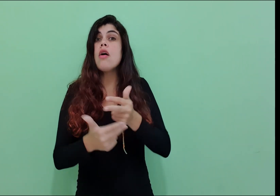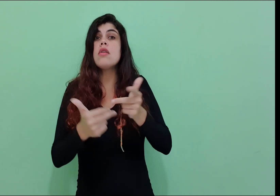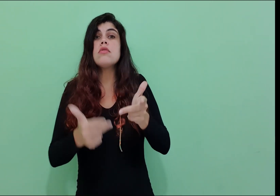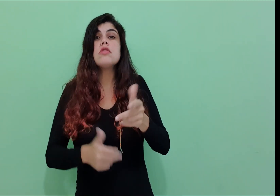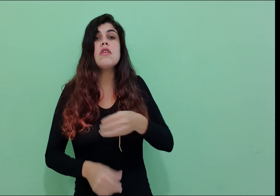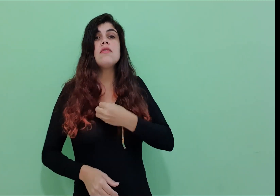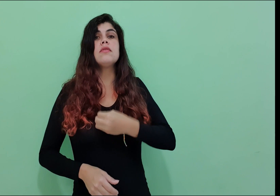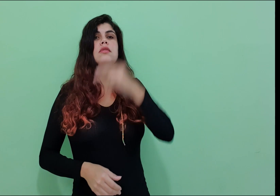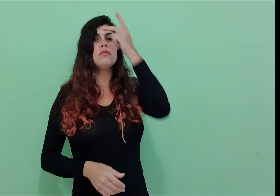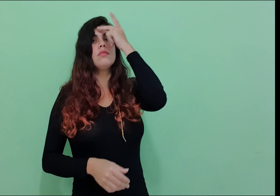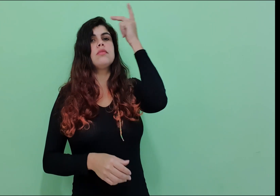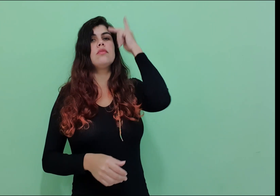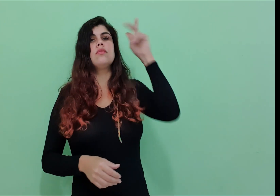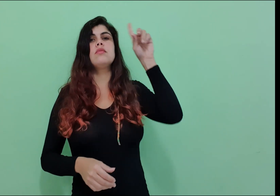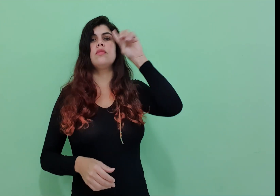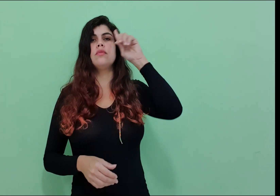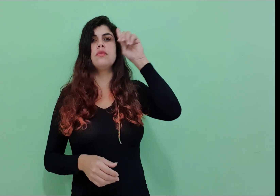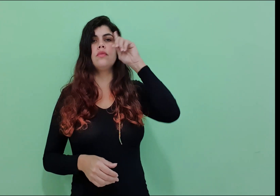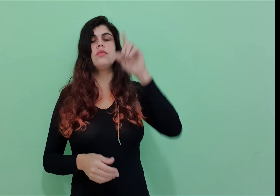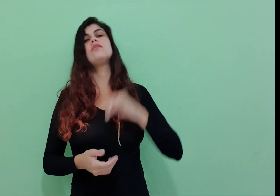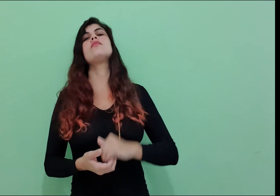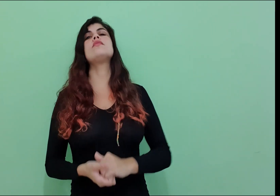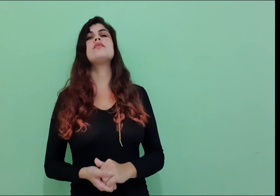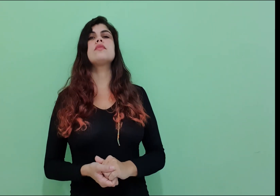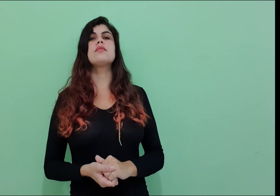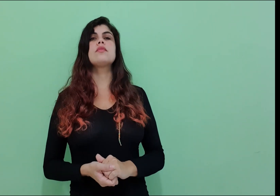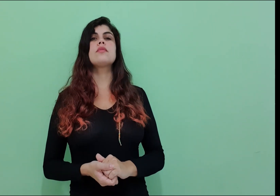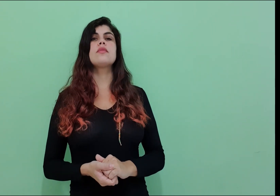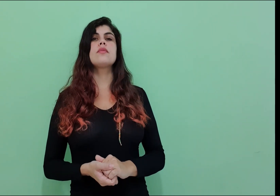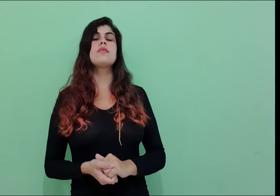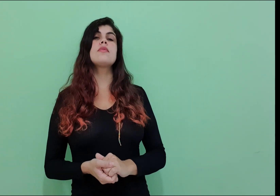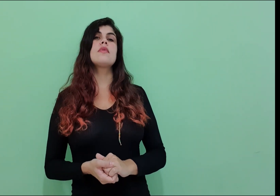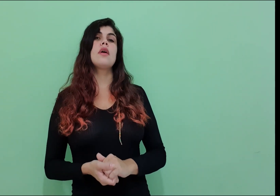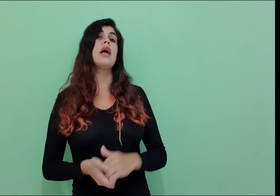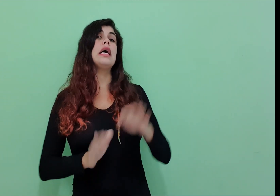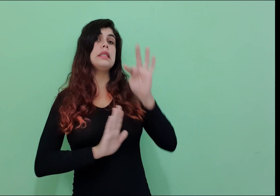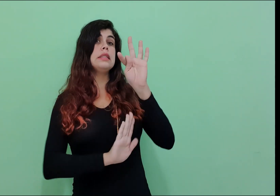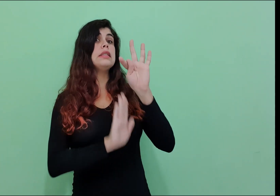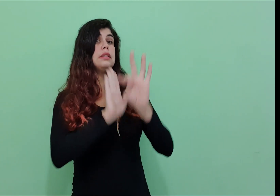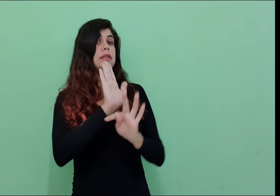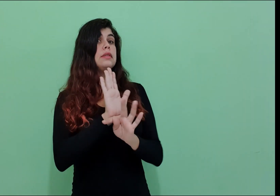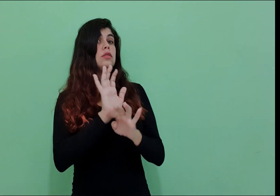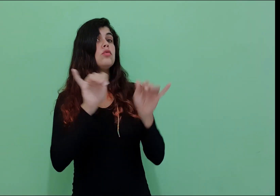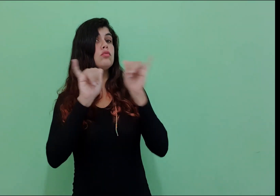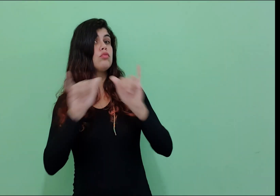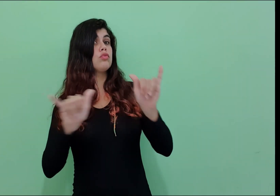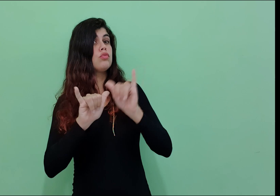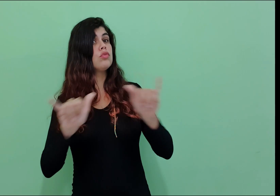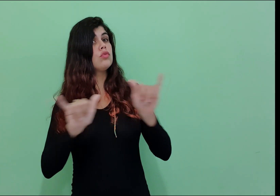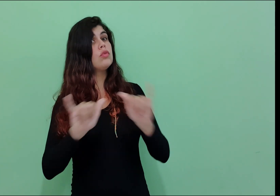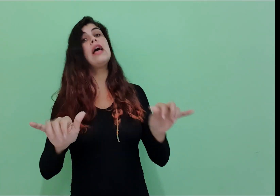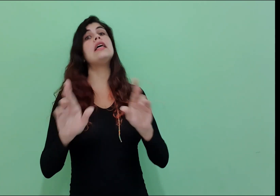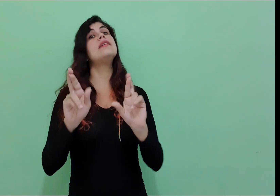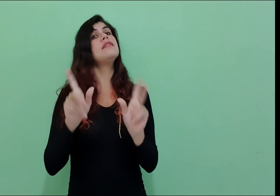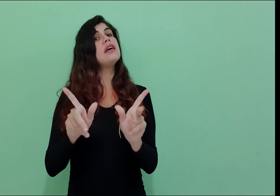de acontecimentos das pessoas do dia a dia. O texto informativo, ele é diferente do